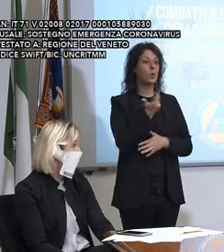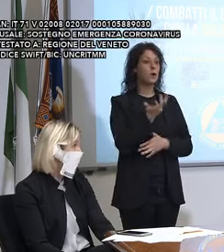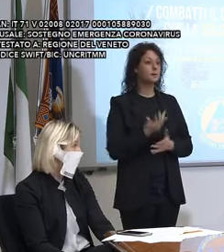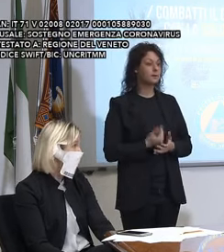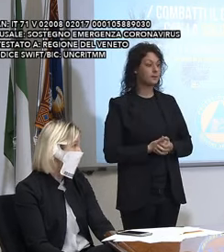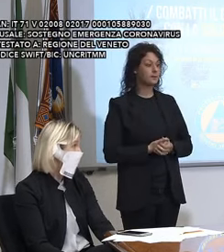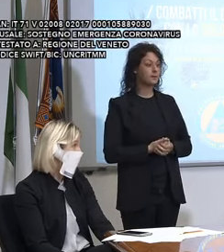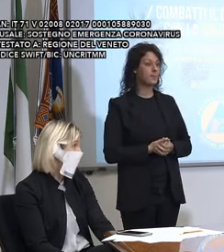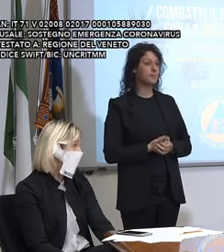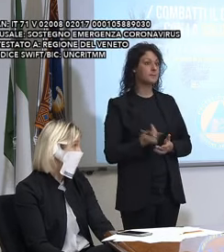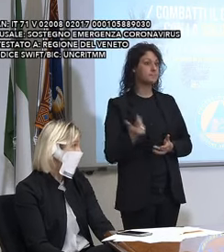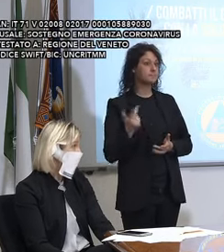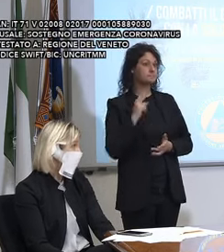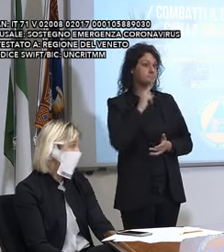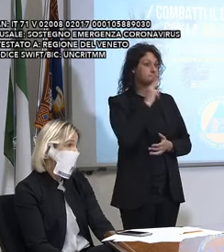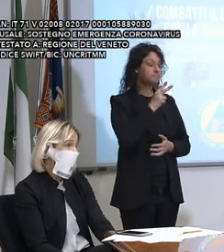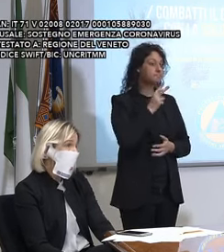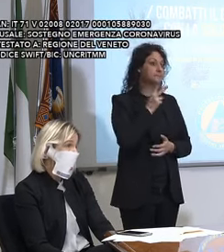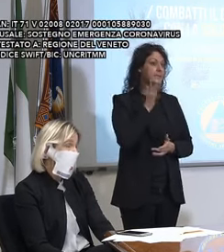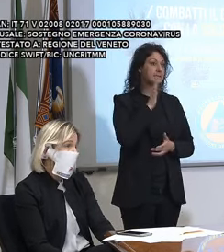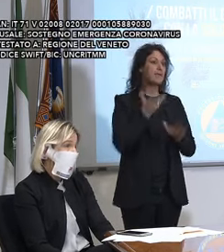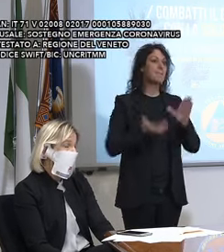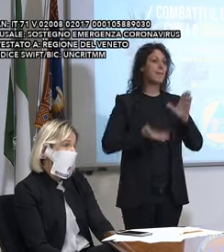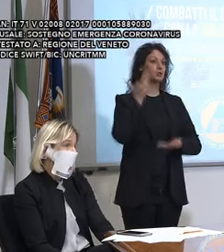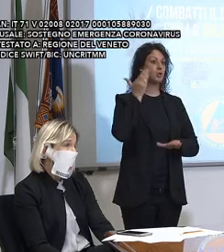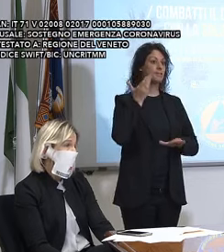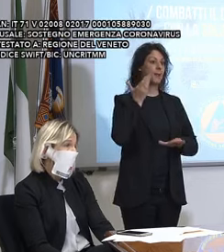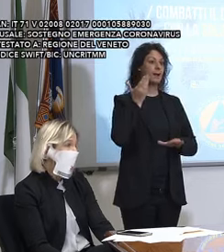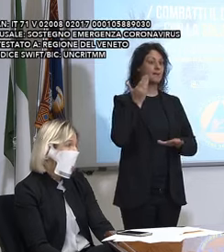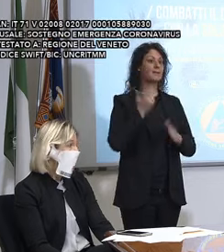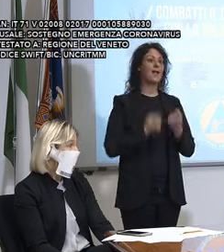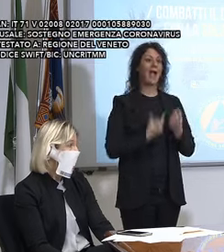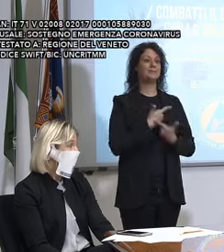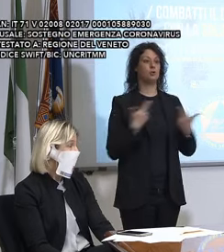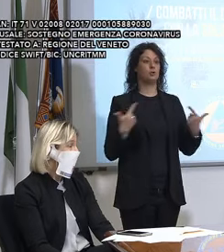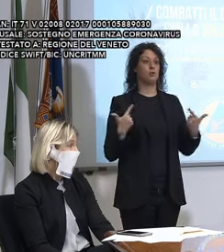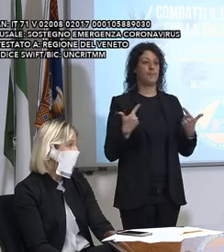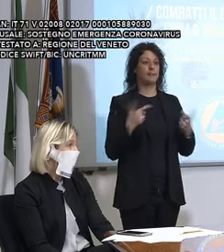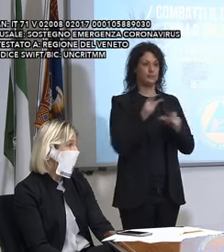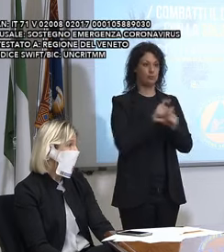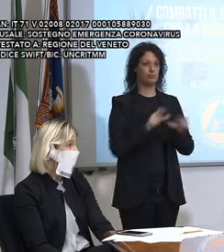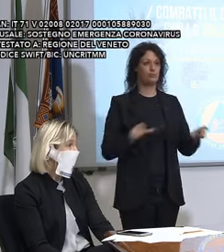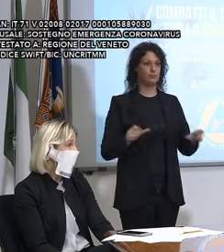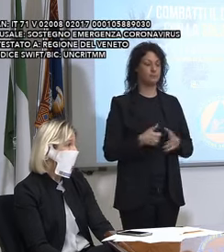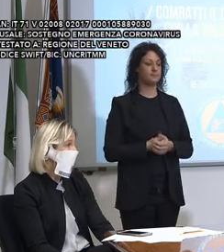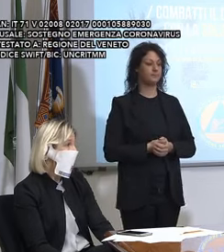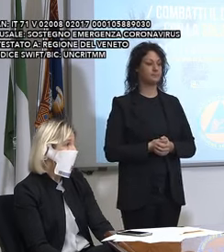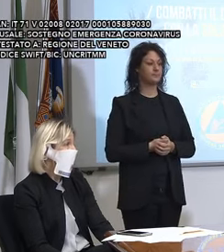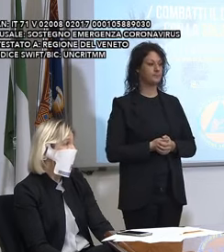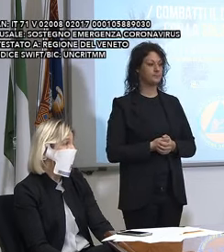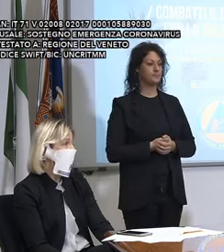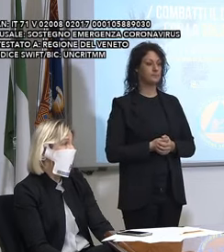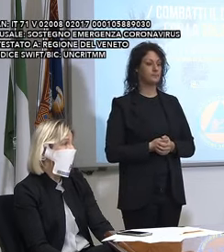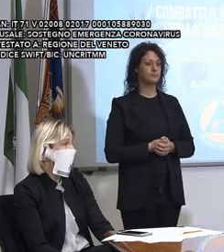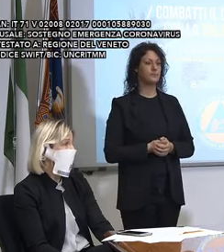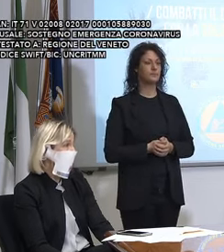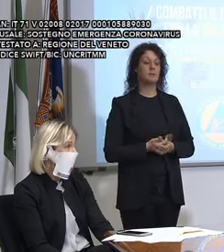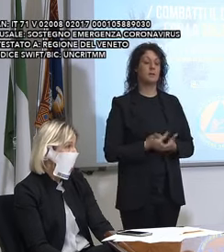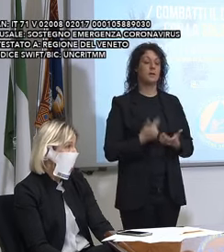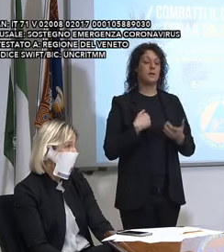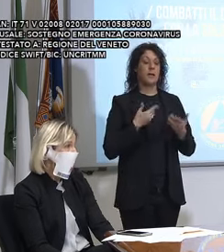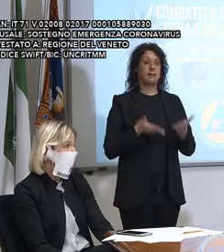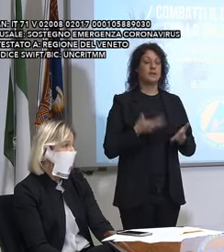La maggior parte. Sì, perché i sintomatici noi ce l'abbiamo. Però adesso il dato qui